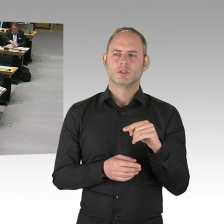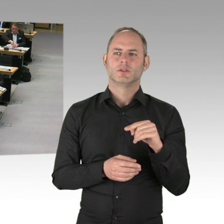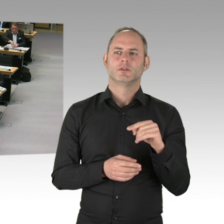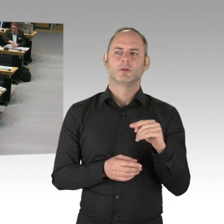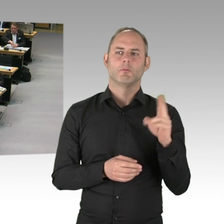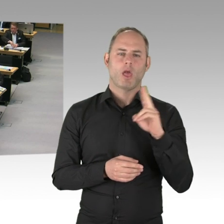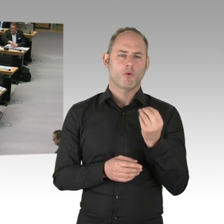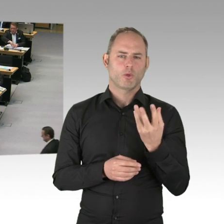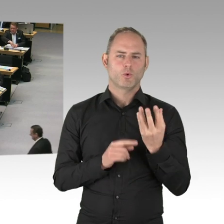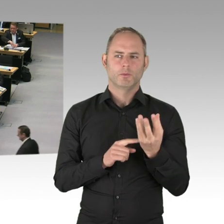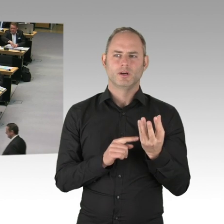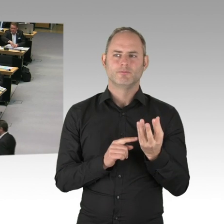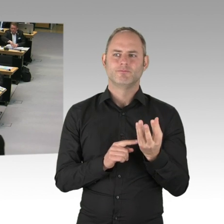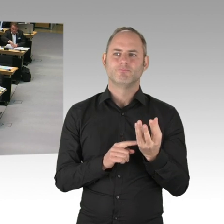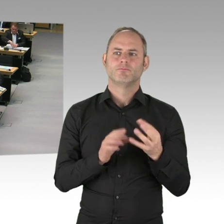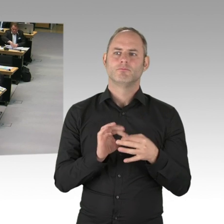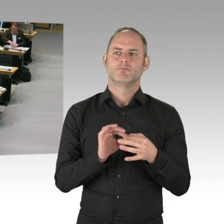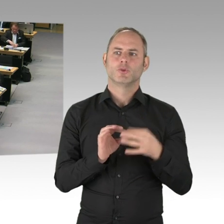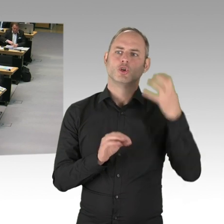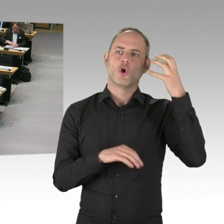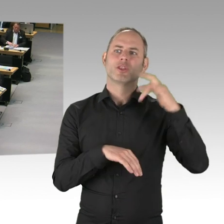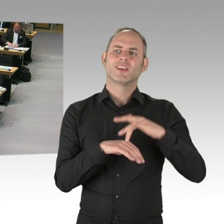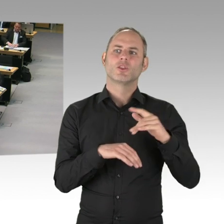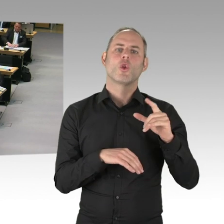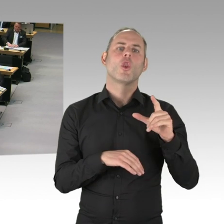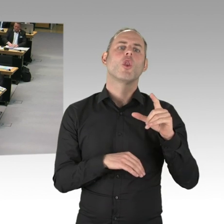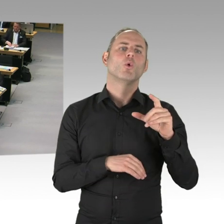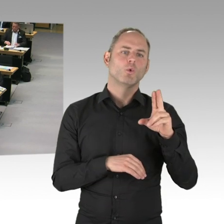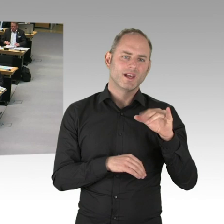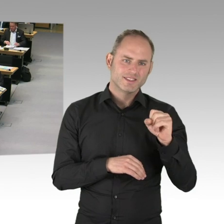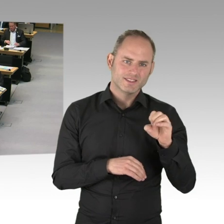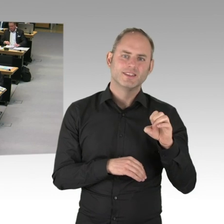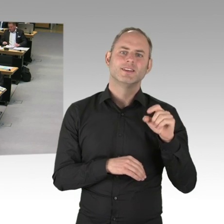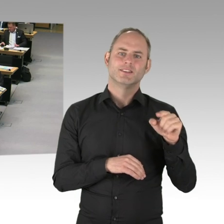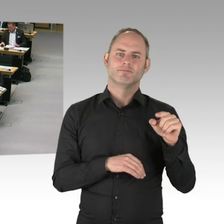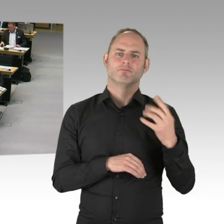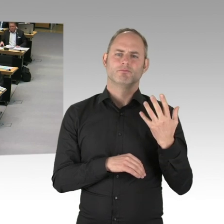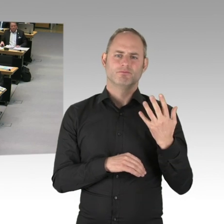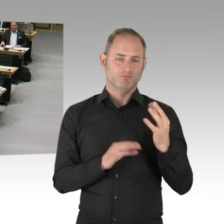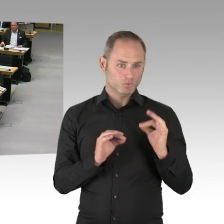Für den Senat spricht jetzt Herr Senator Behrendt. Bitte schön, Herr Senator.